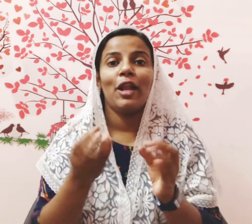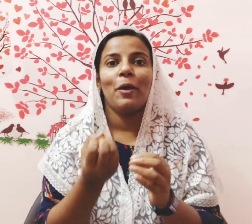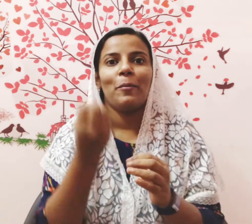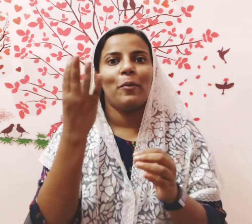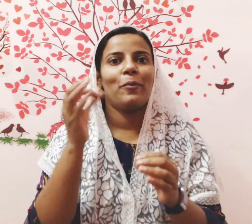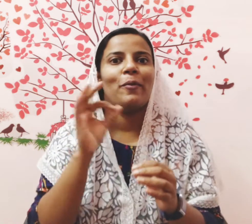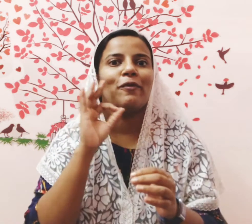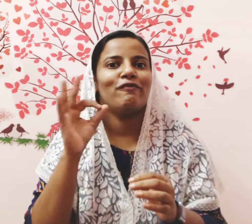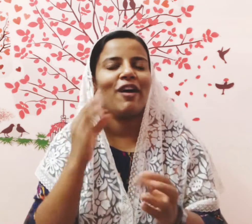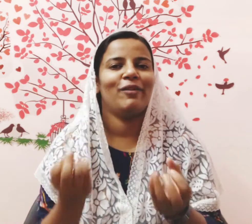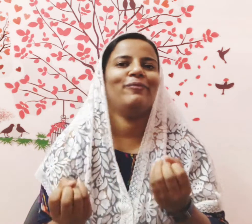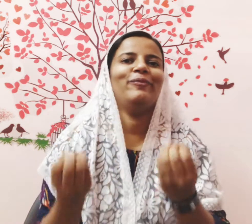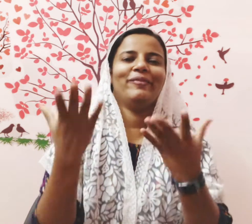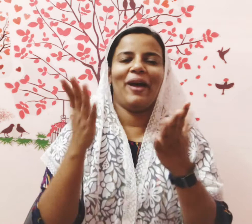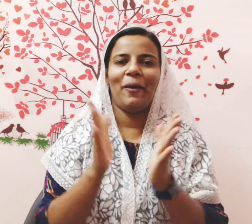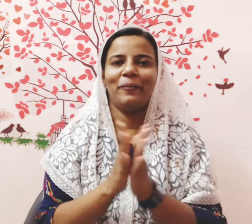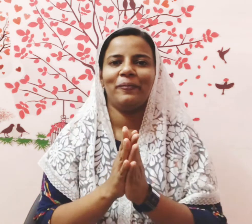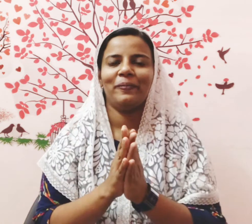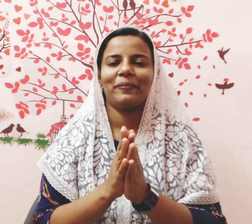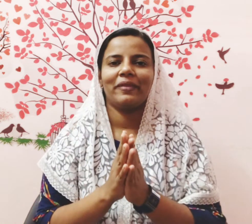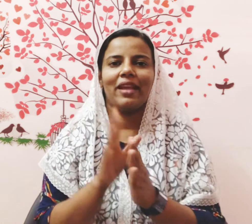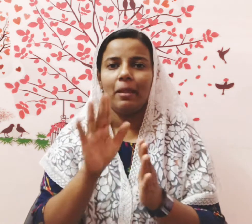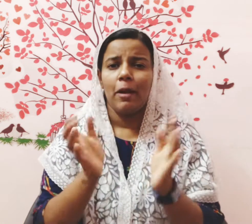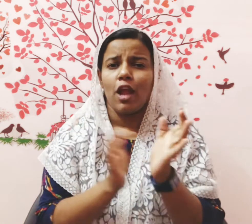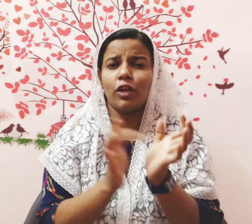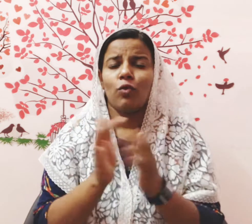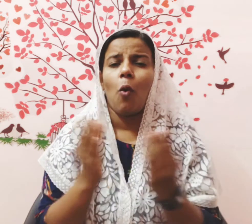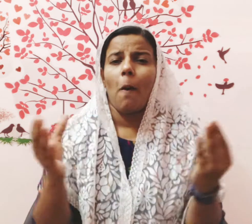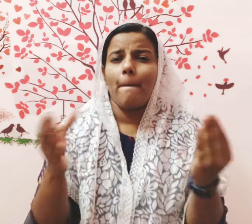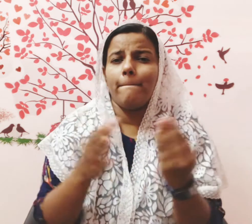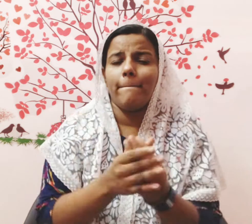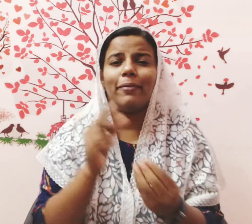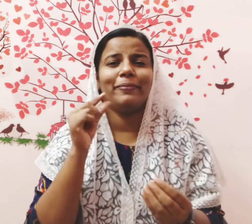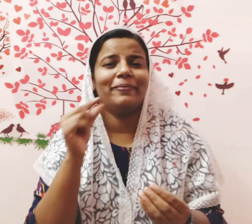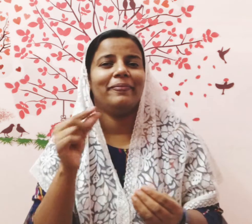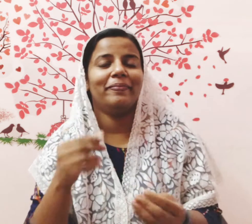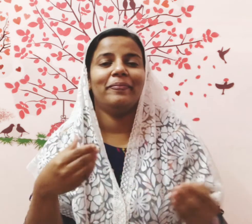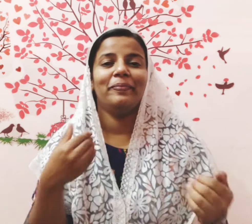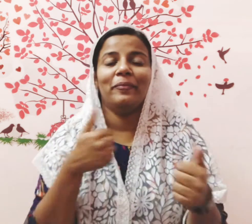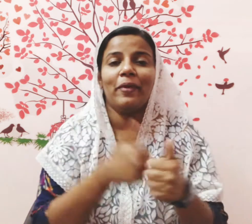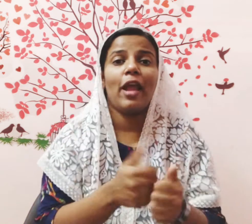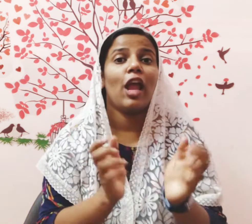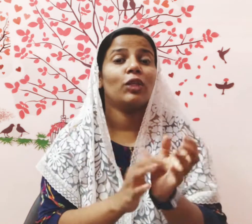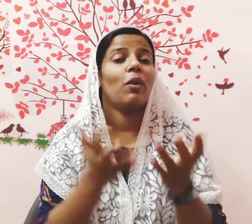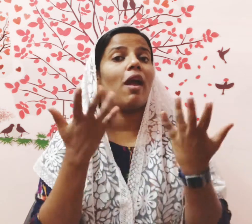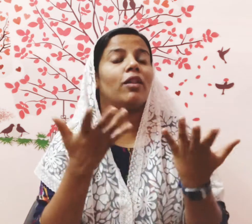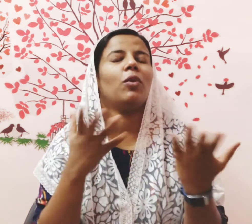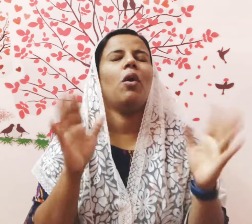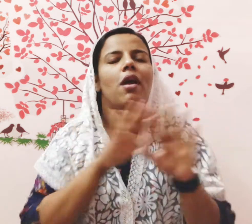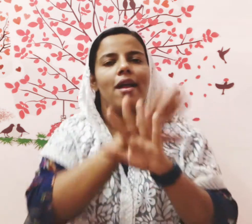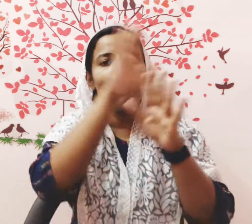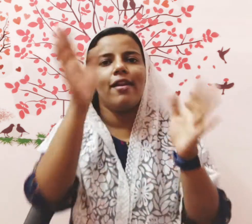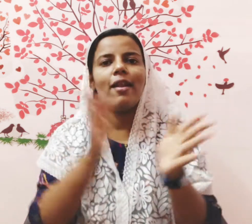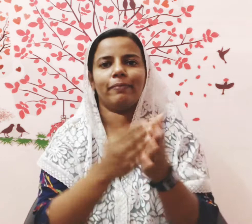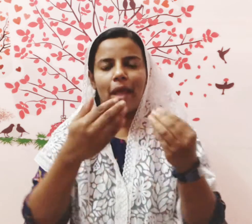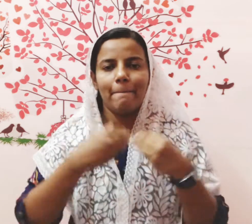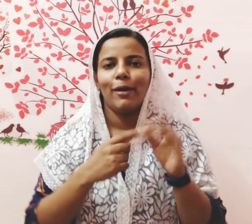മുഴുവനും ഇതിലൂടെ പുറപ്പെടുക തന്നെ ചെയ്യും. അതാണ് പറയുന്നത്, നമ്മൾ യേശുവിനോട് പറ്റിയിരുന്നാൽ അവൻ യേശുവിൽ എന്തൊക്കെയുണ്ടോ അത് നമ്മളിലൂടെ പുറപ്പെട്ടു